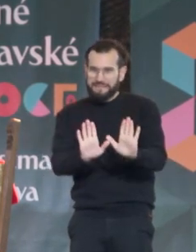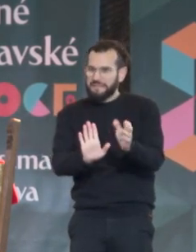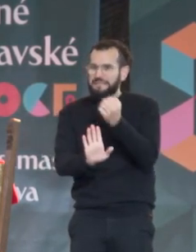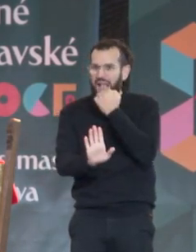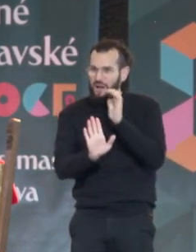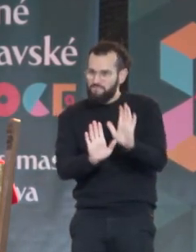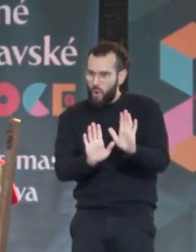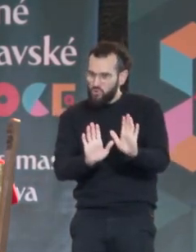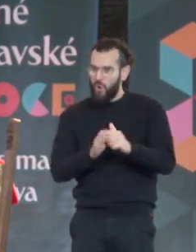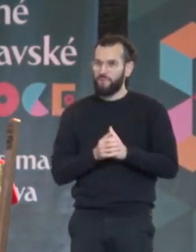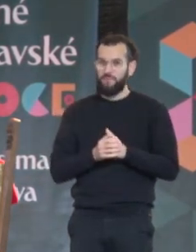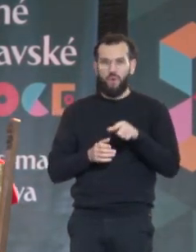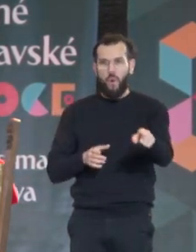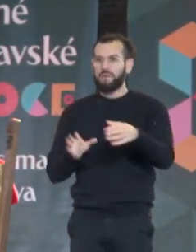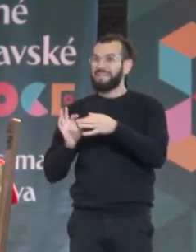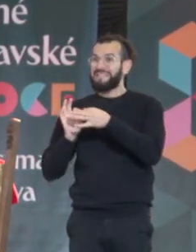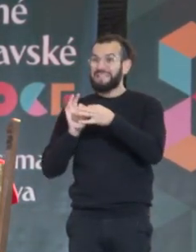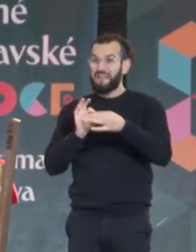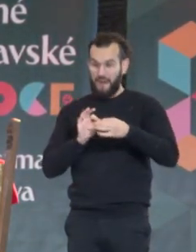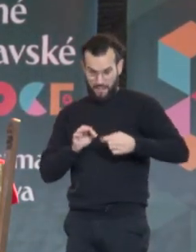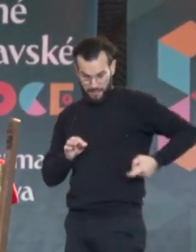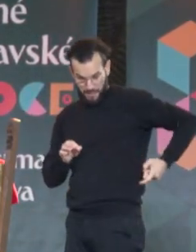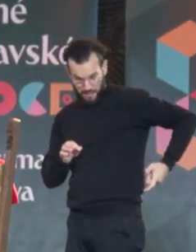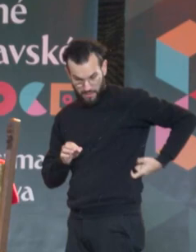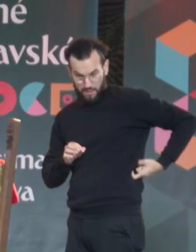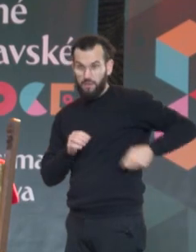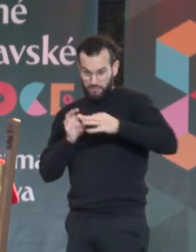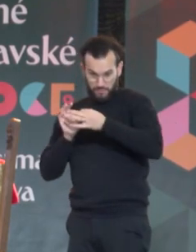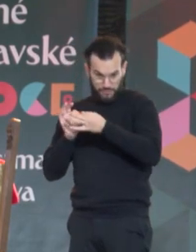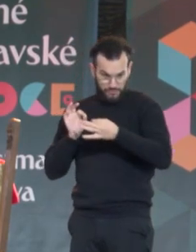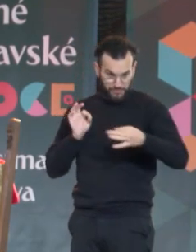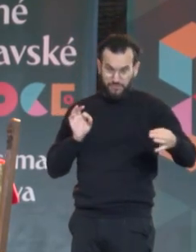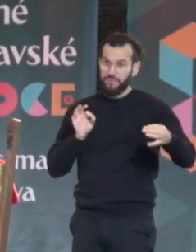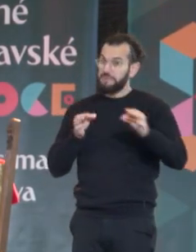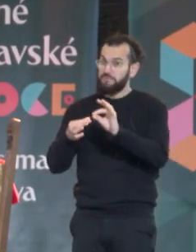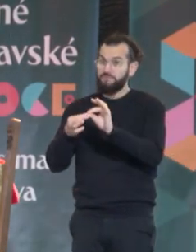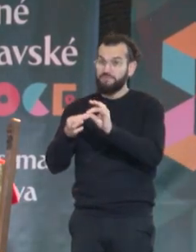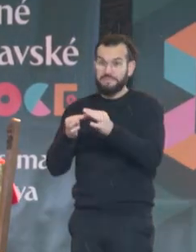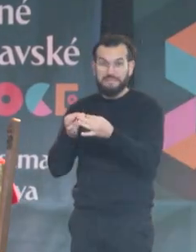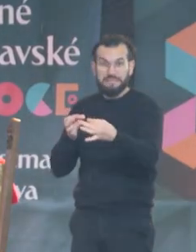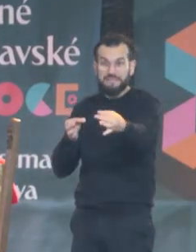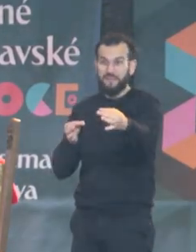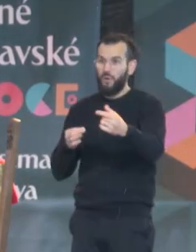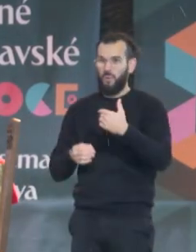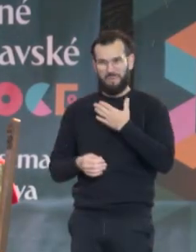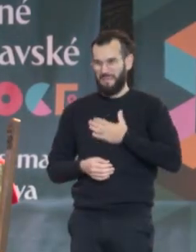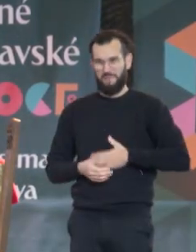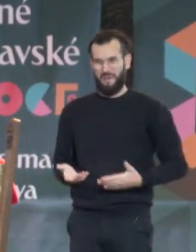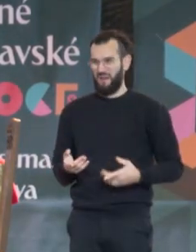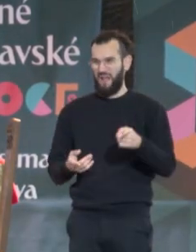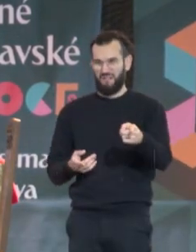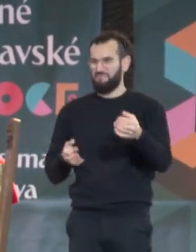a on je od malička priviazaný na povrázku kvôli tomu, z čoho samozrejme nie je veľmi rád, pretože nemá skoro